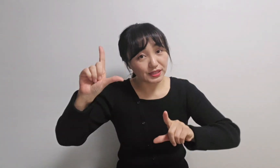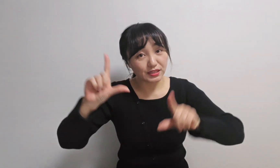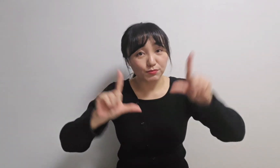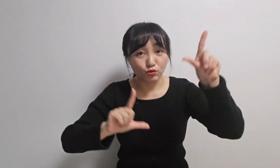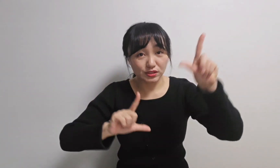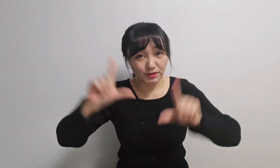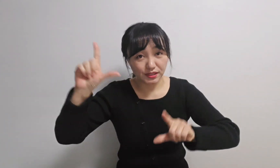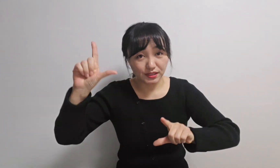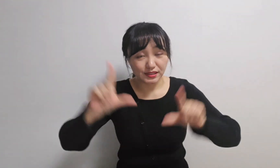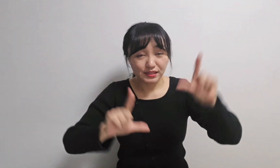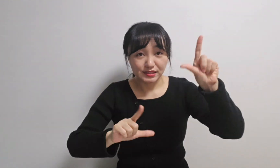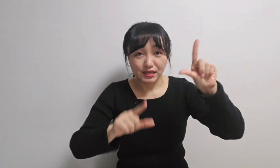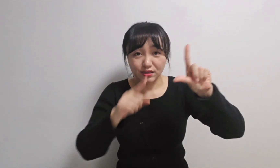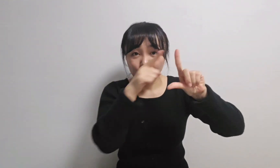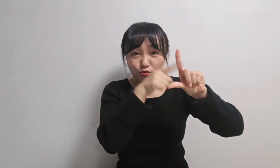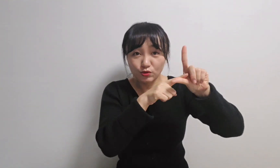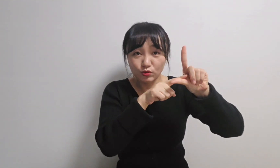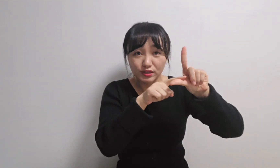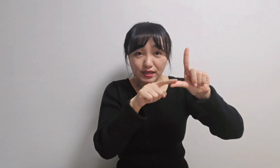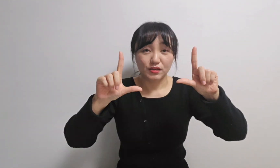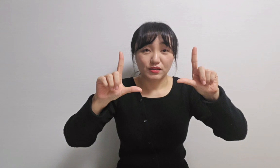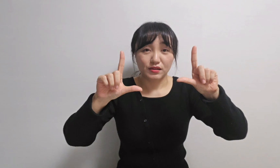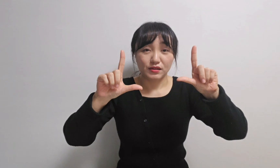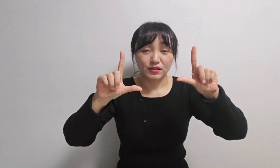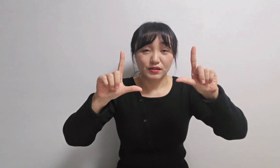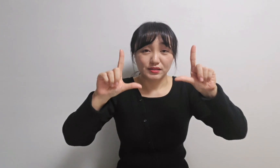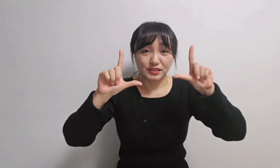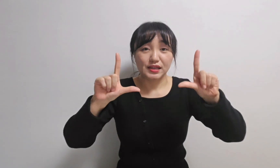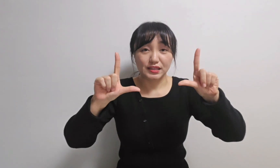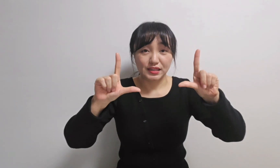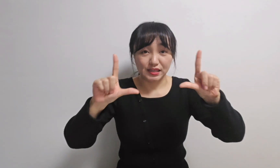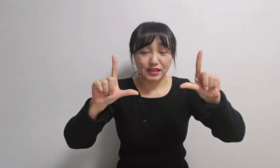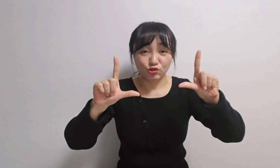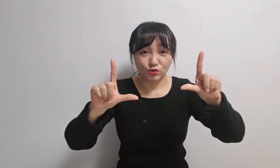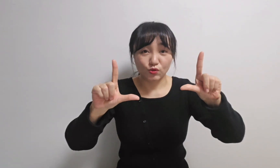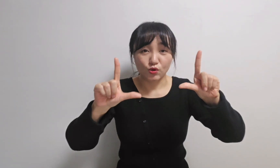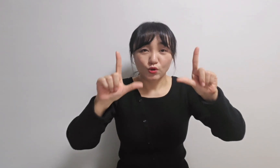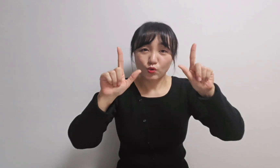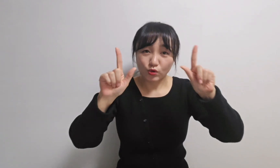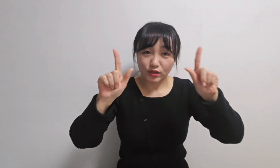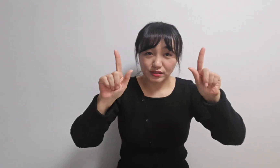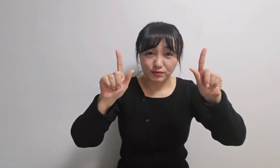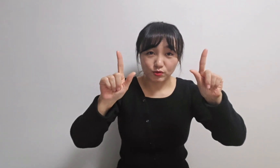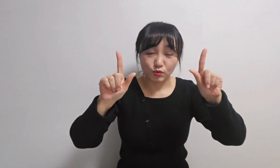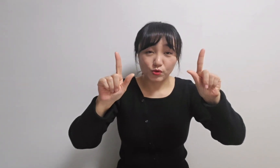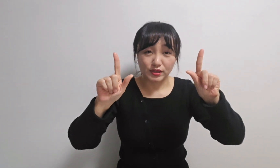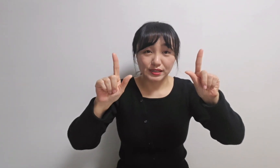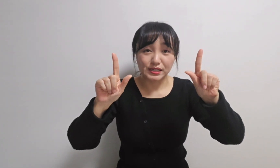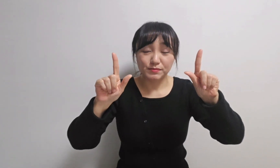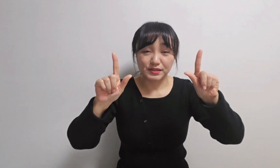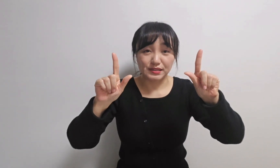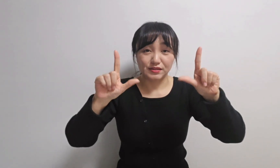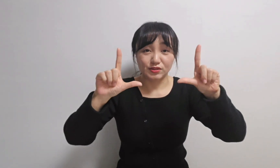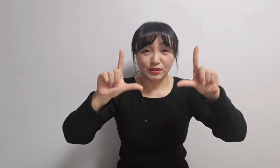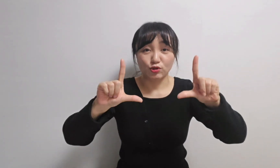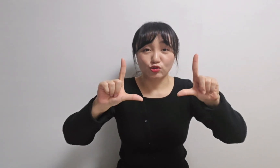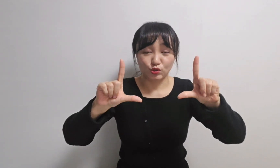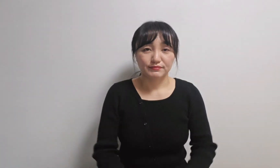생긴 모습이 자 이렇게 손 이렇게 직각이 되게 해주시고 이렇게 하시면 손 모양이 깔끔하지 않아요. 쫙 펴주시고